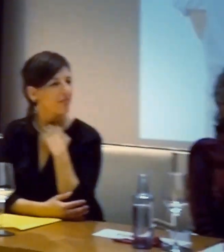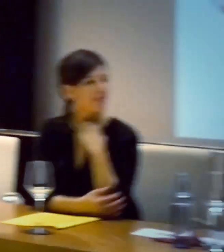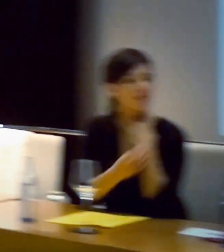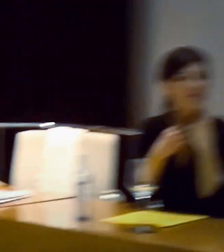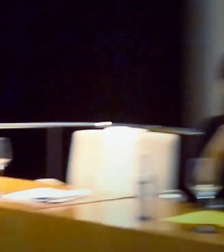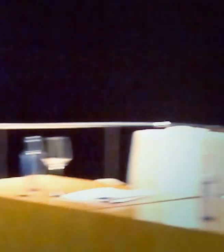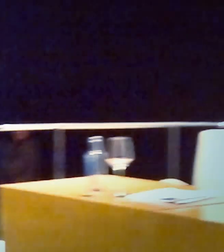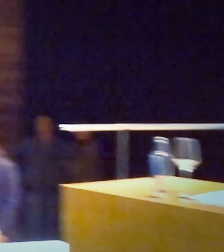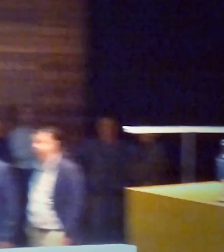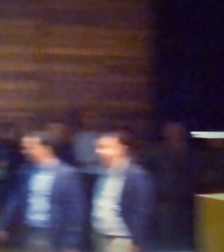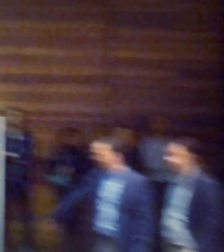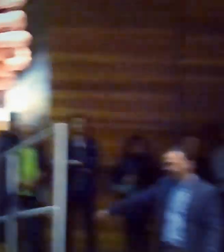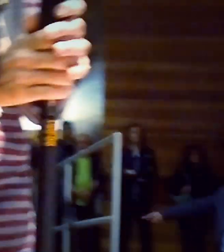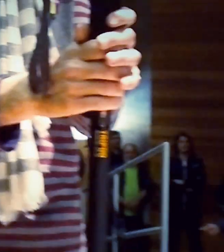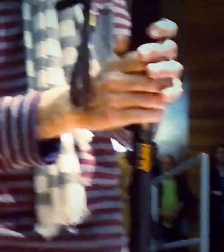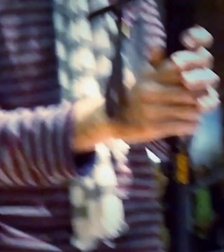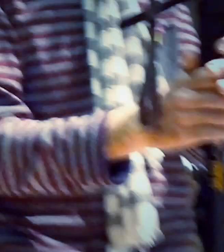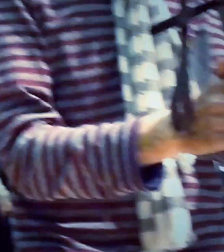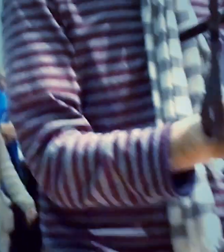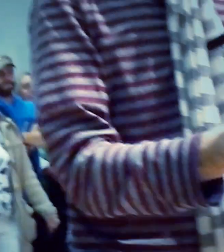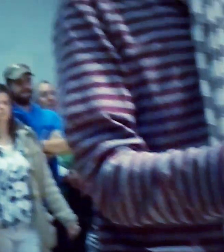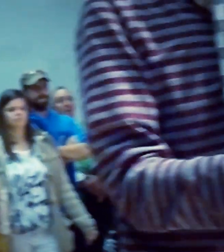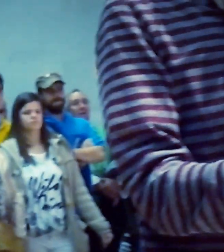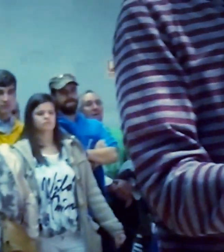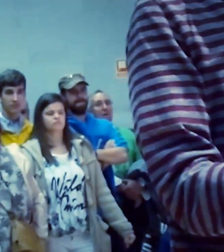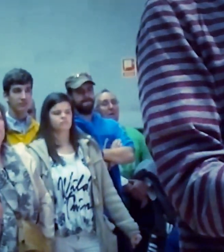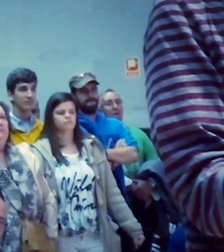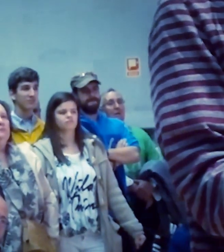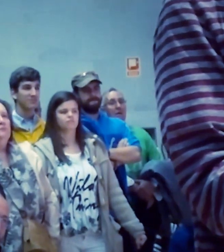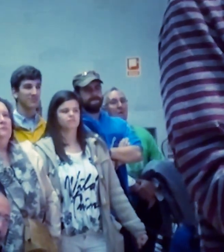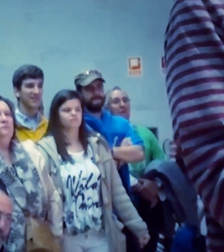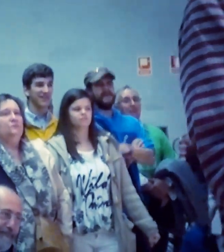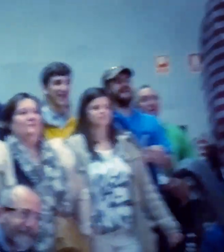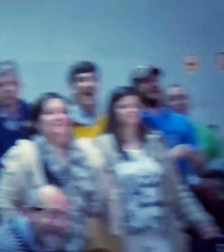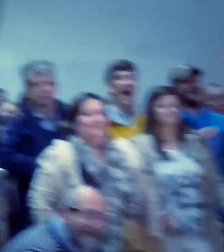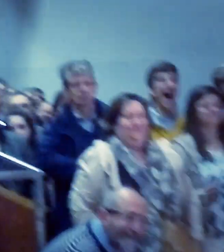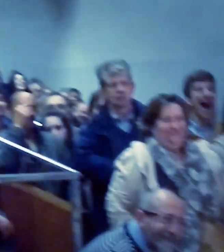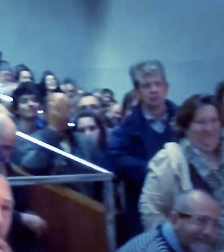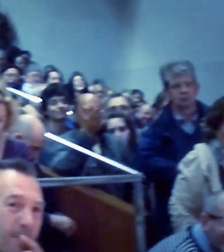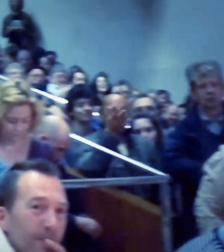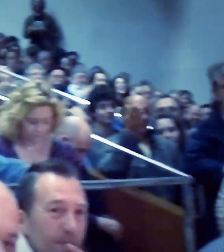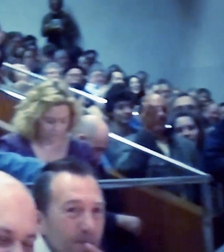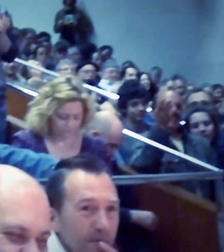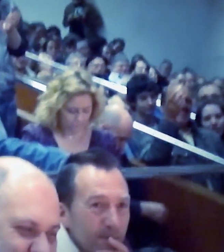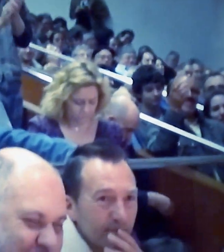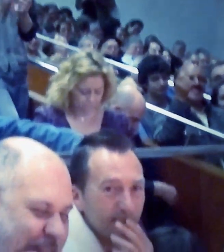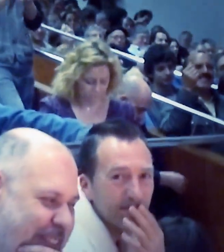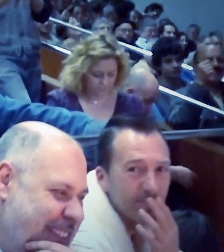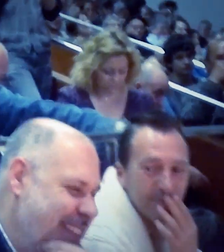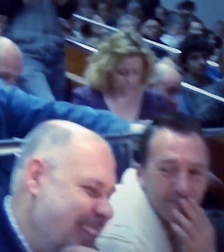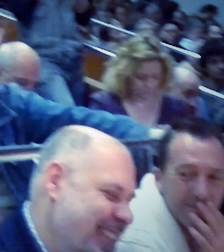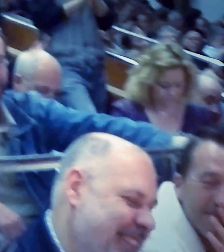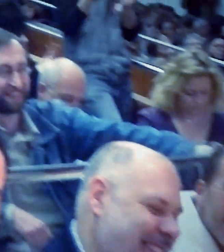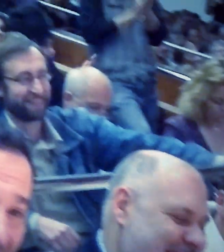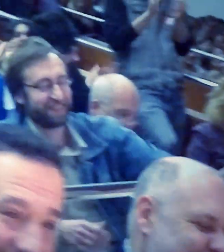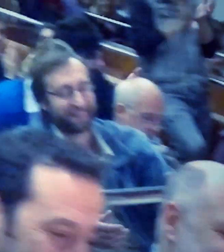como se pode escribir un xornal con só tres signos dos intentantes que tengo hasta ver é moi fácil